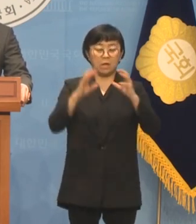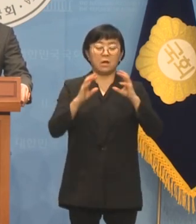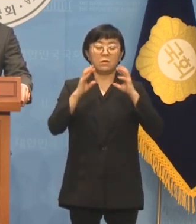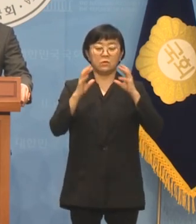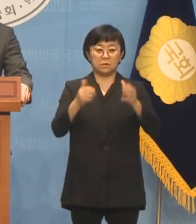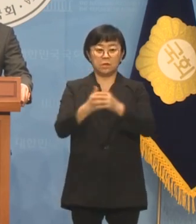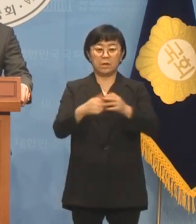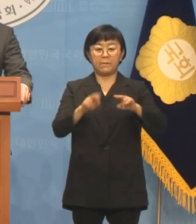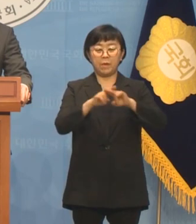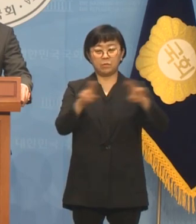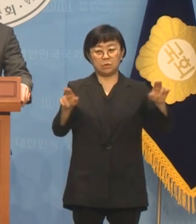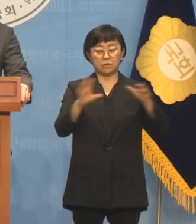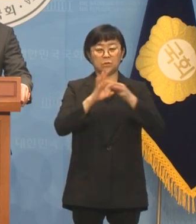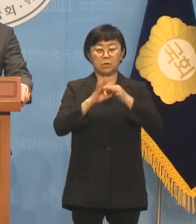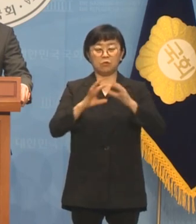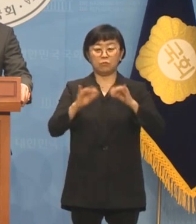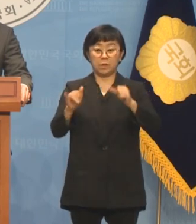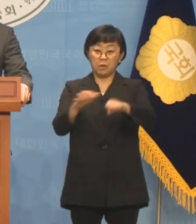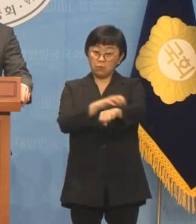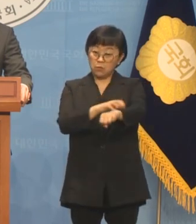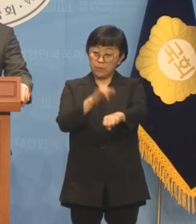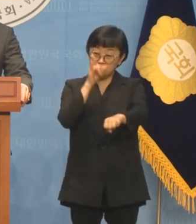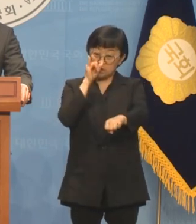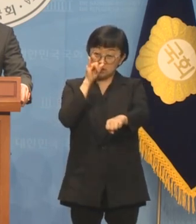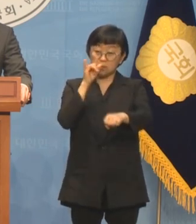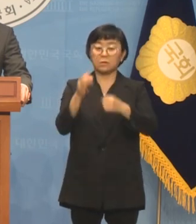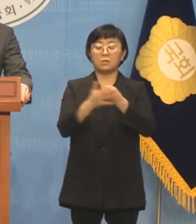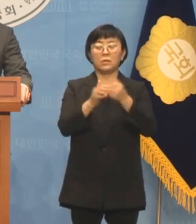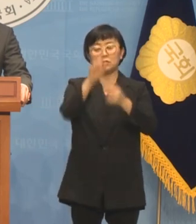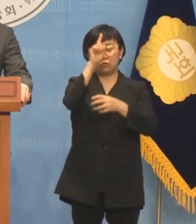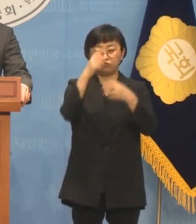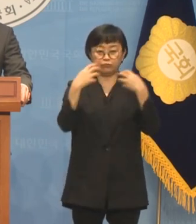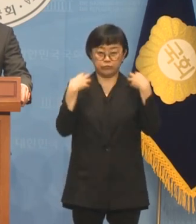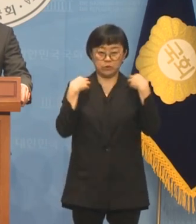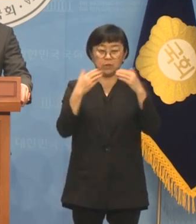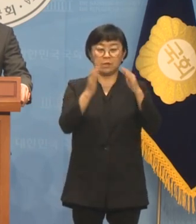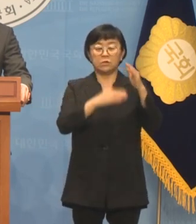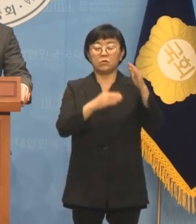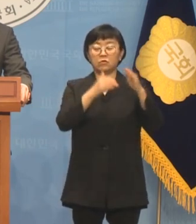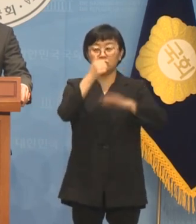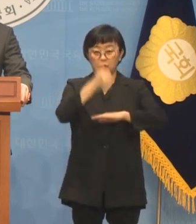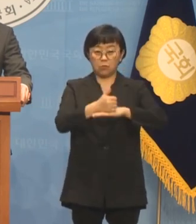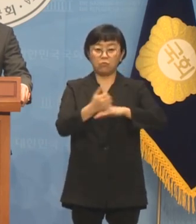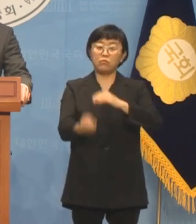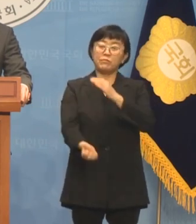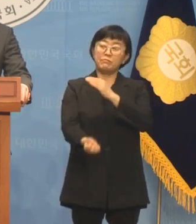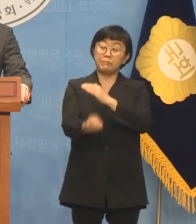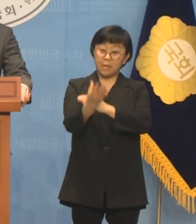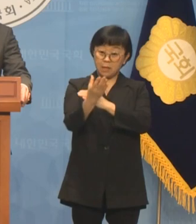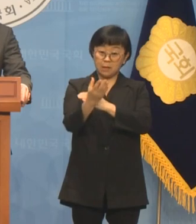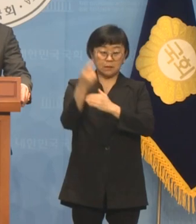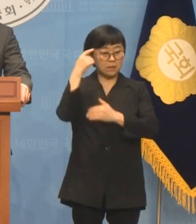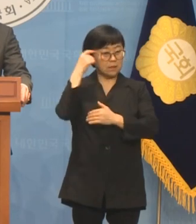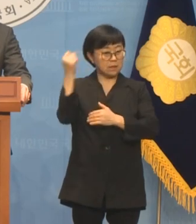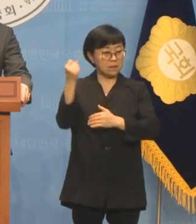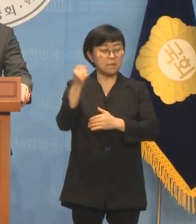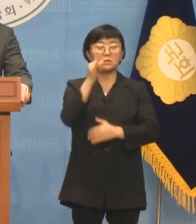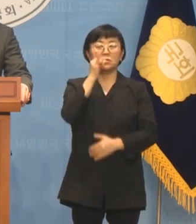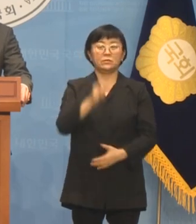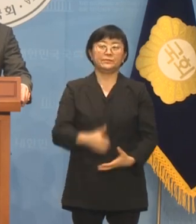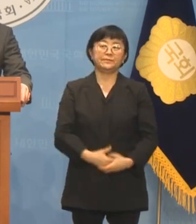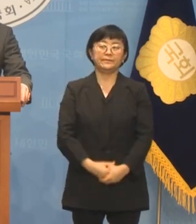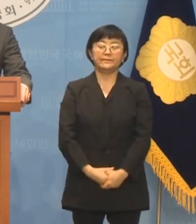대한민국에는 파업을 통해 국민 불편이 가중되면 정부는 결국 굴복한다라는 인식이